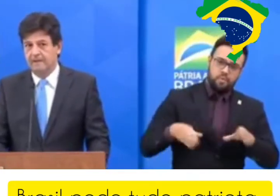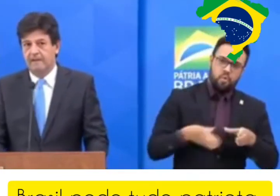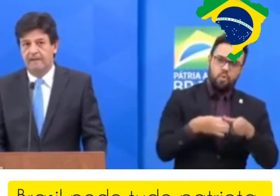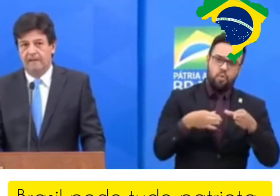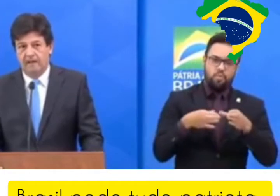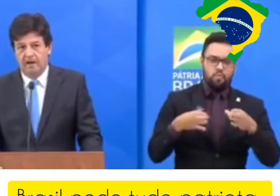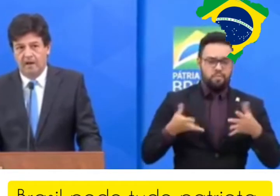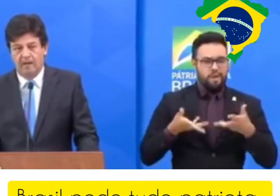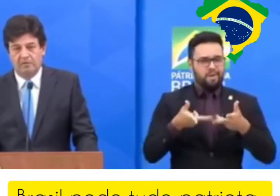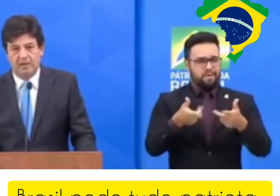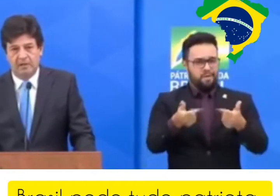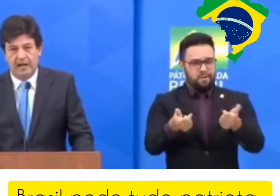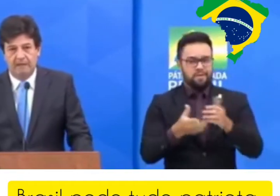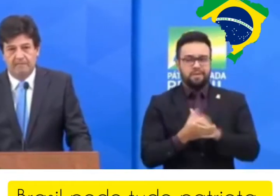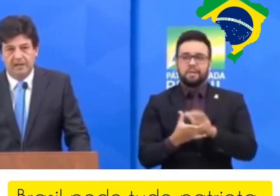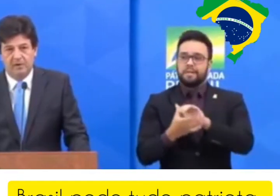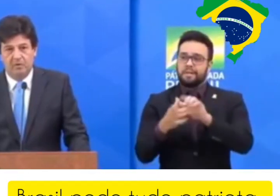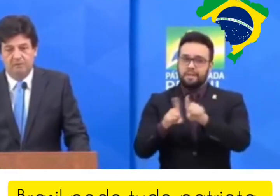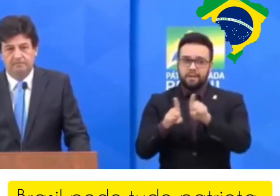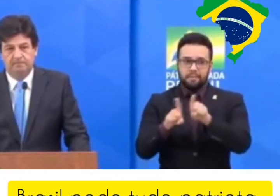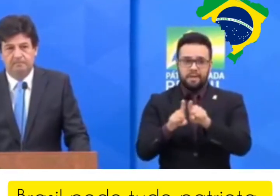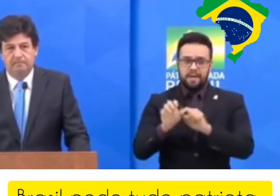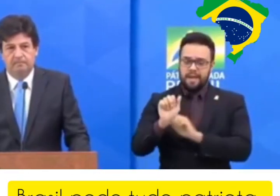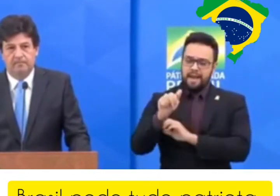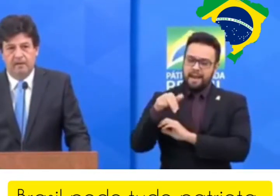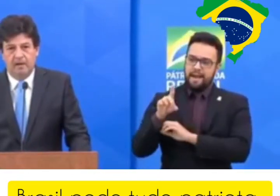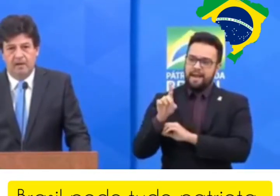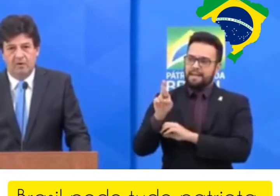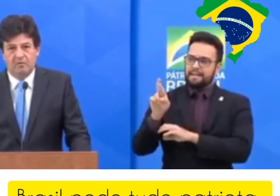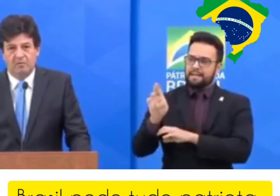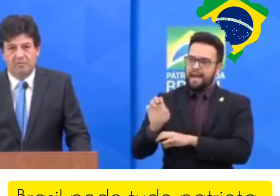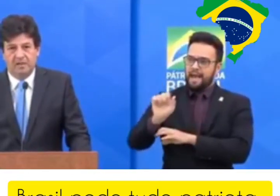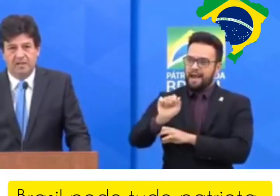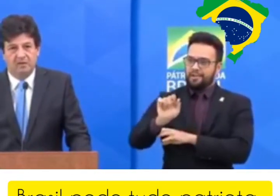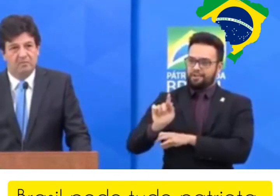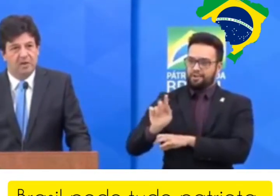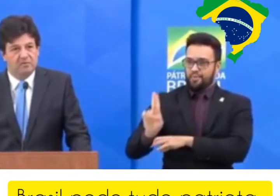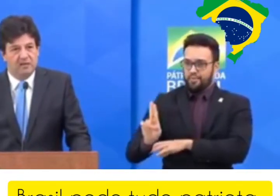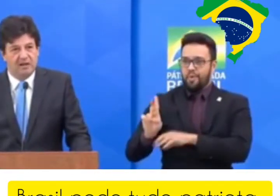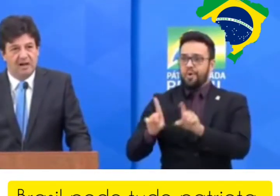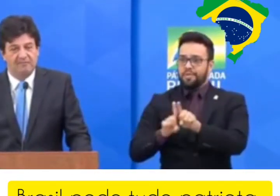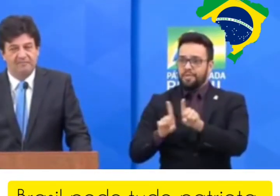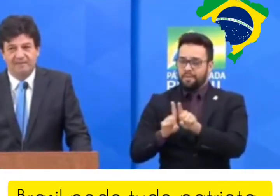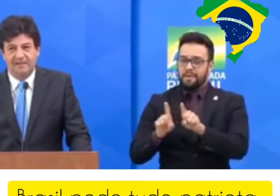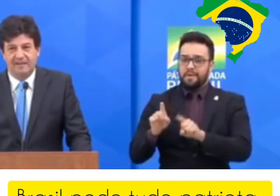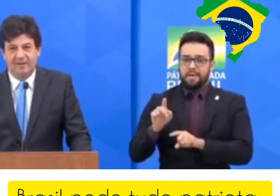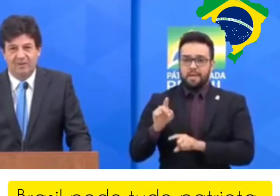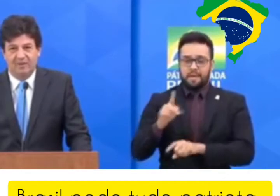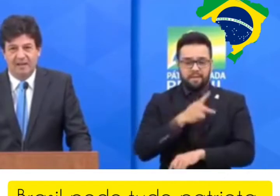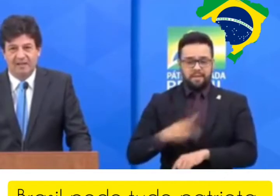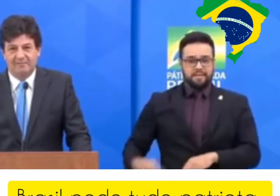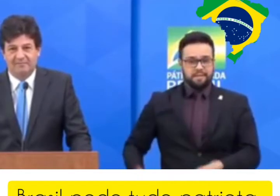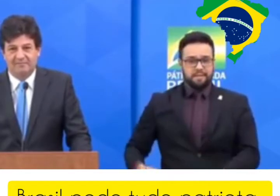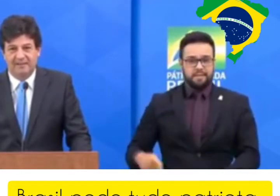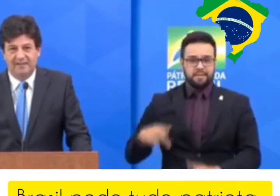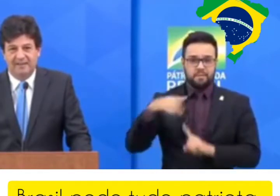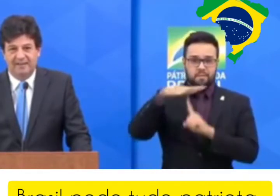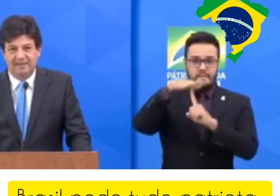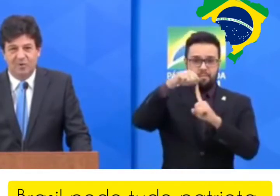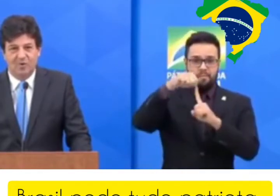maravilhosa, ao ministro André, da AGU, ao nosso presidente do Banco Central,